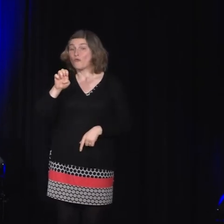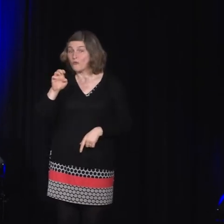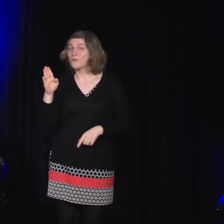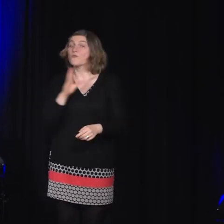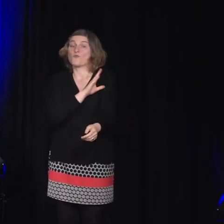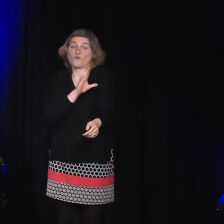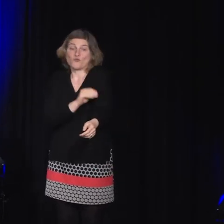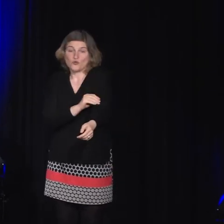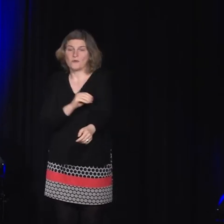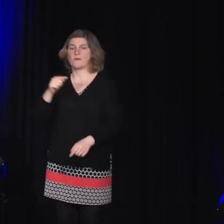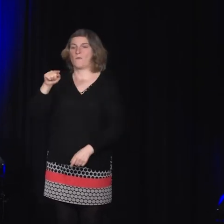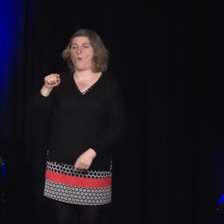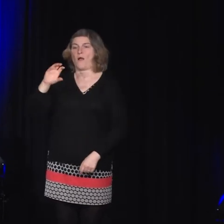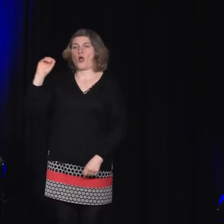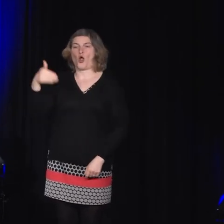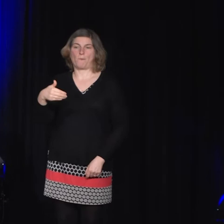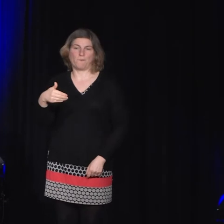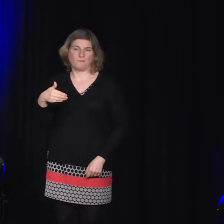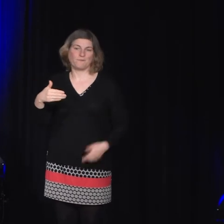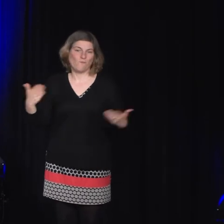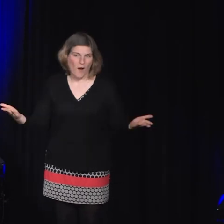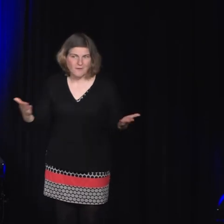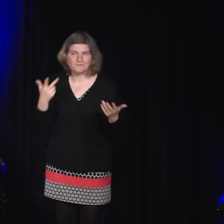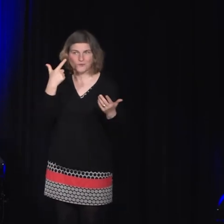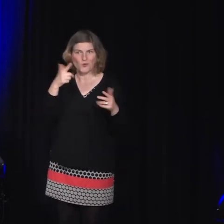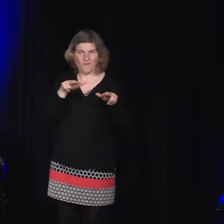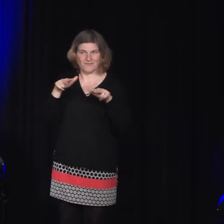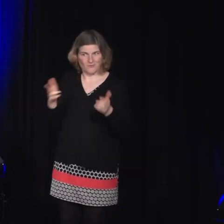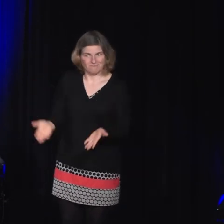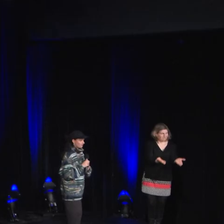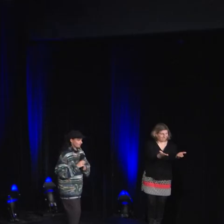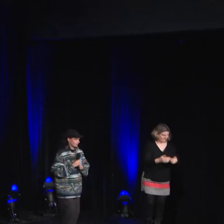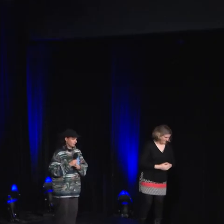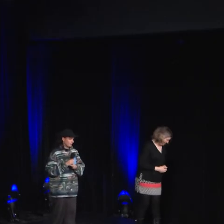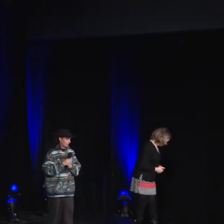laisse maintenant avec les deux vidéos. Merci.